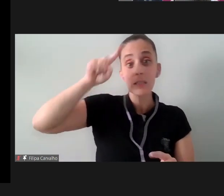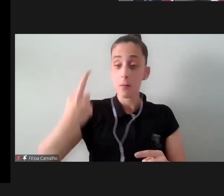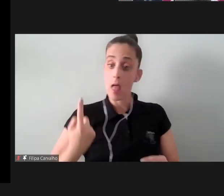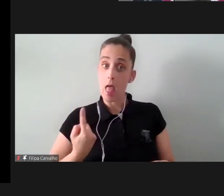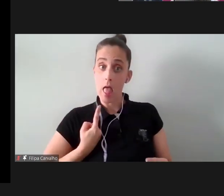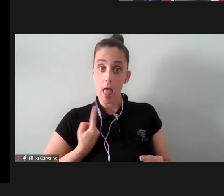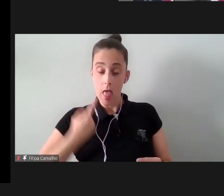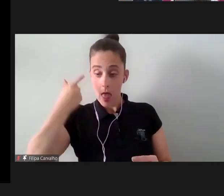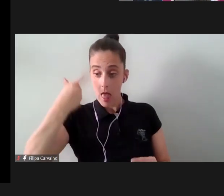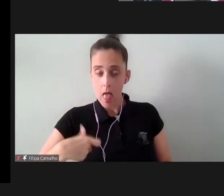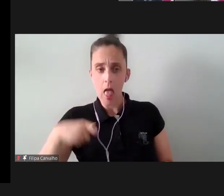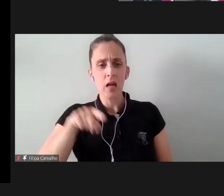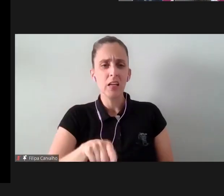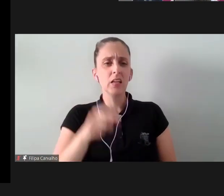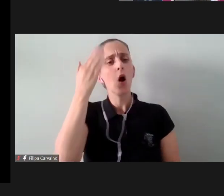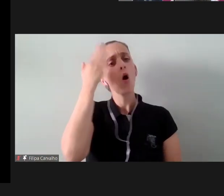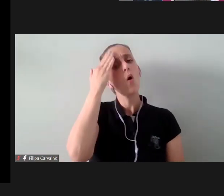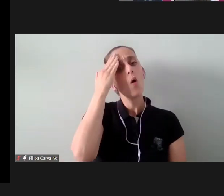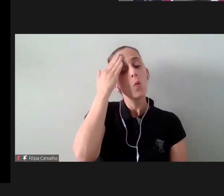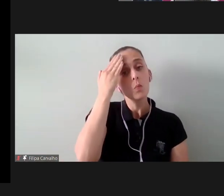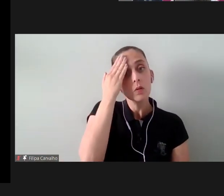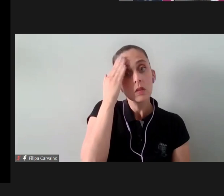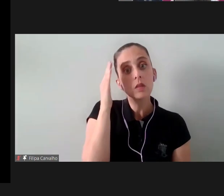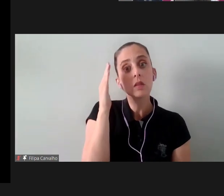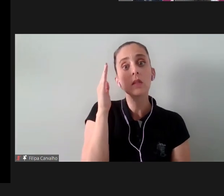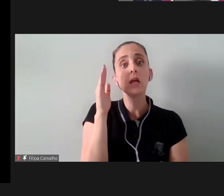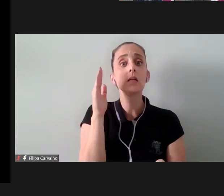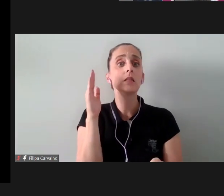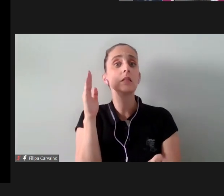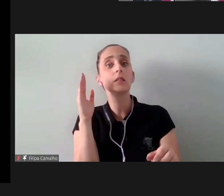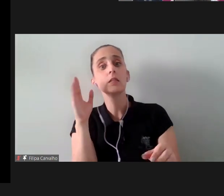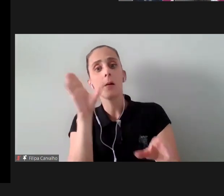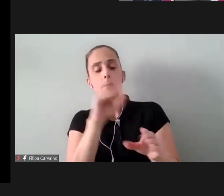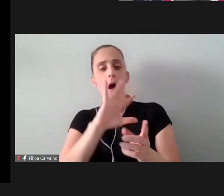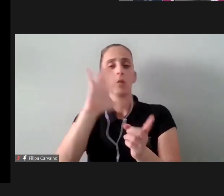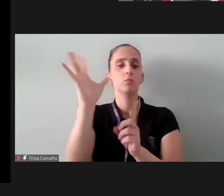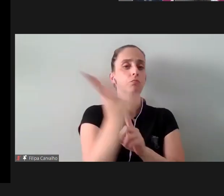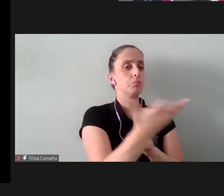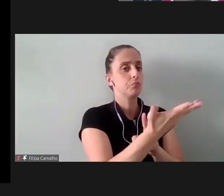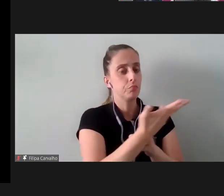são competências que no domínio mais transversal